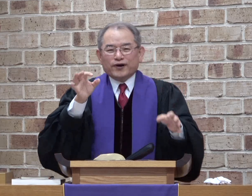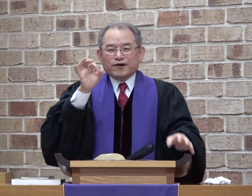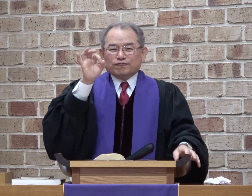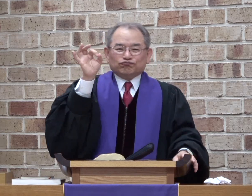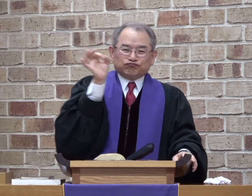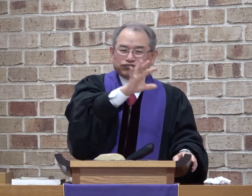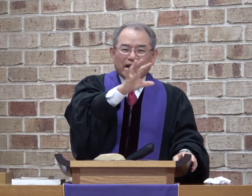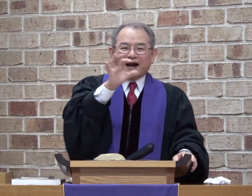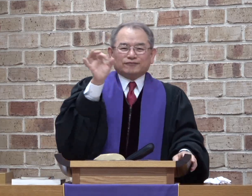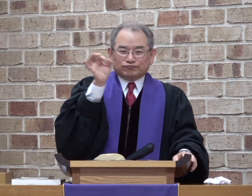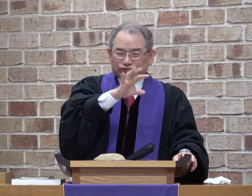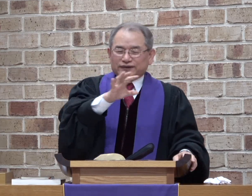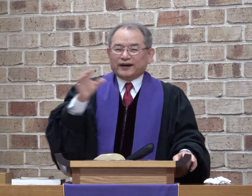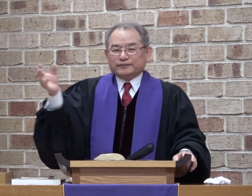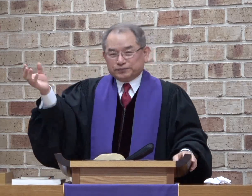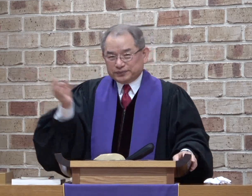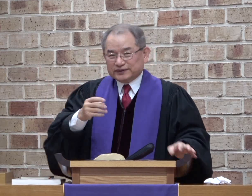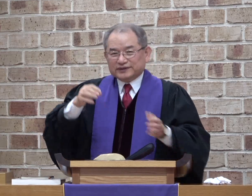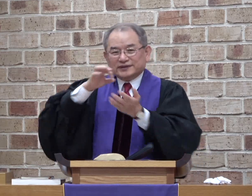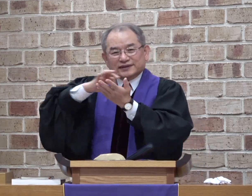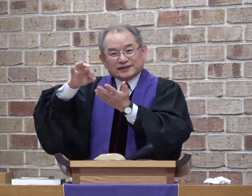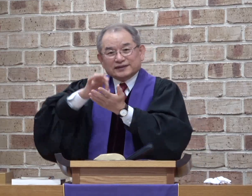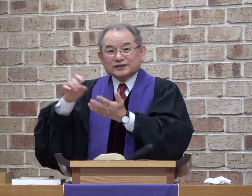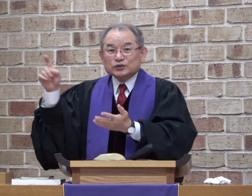무상으로 장소를 빌려주셨습니다.